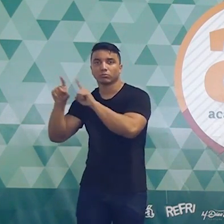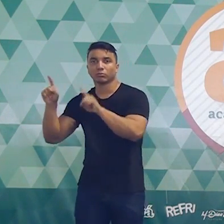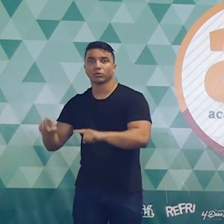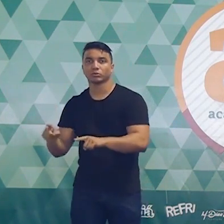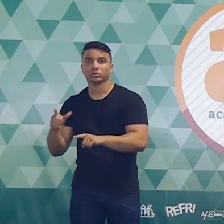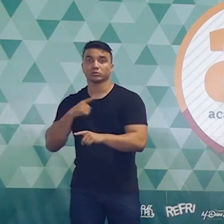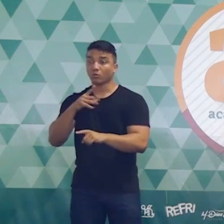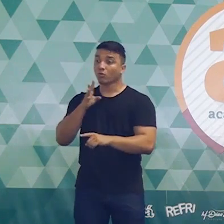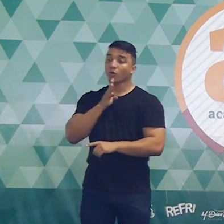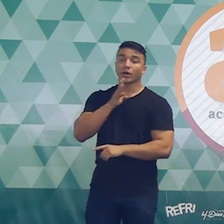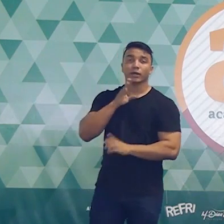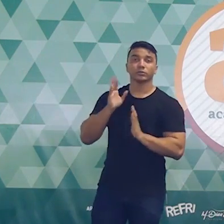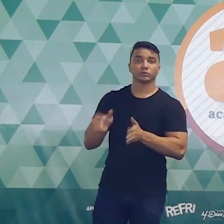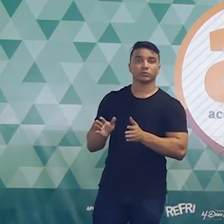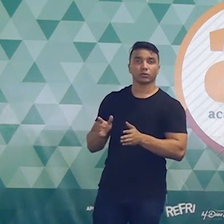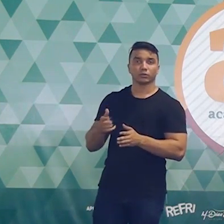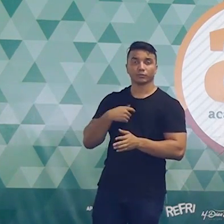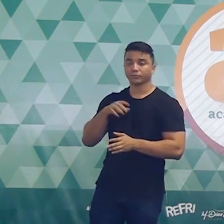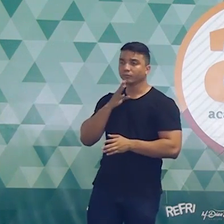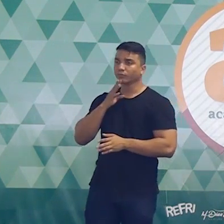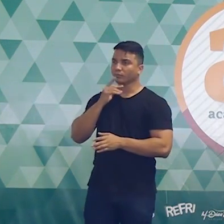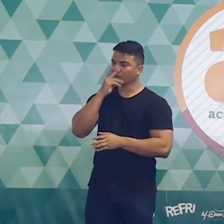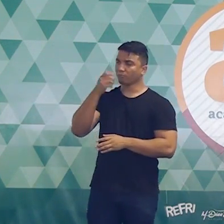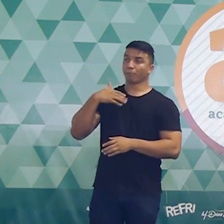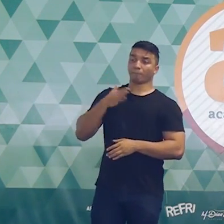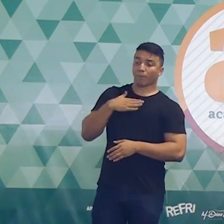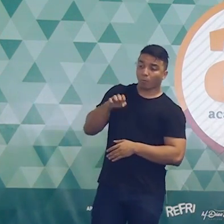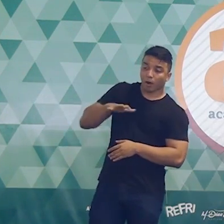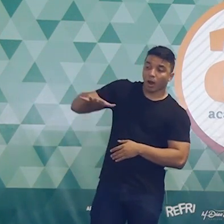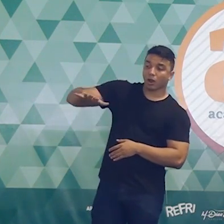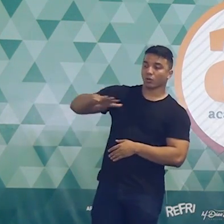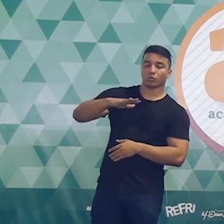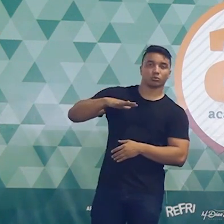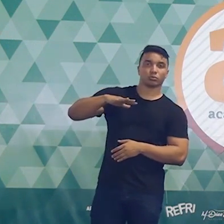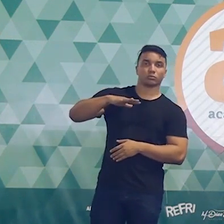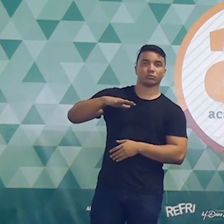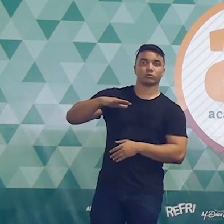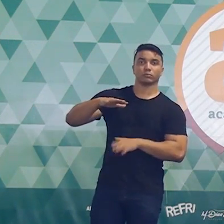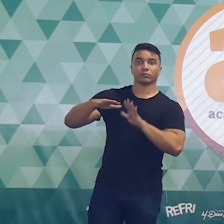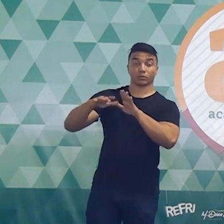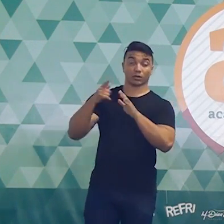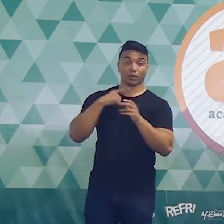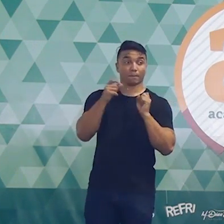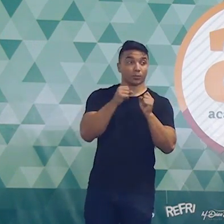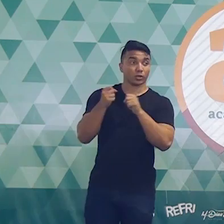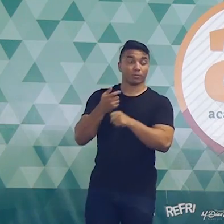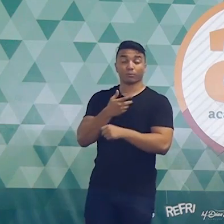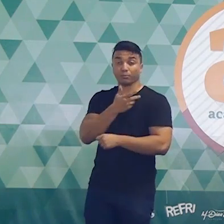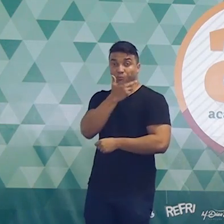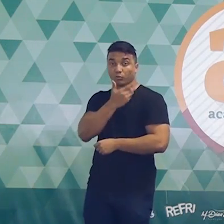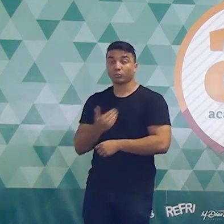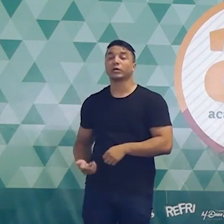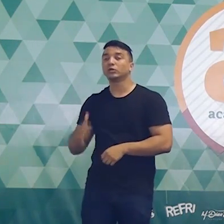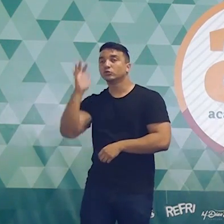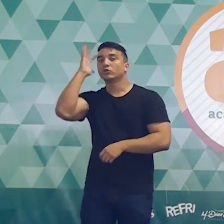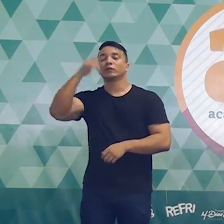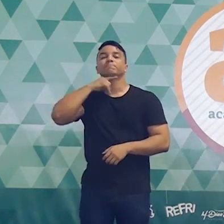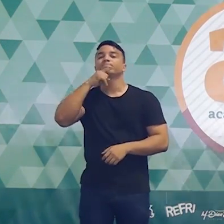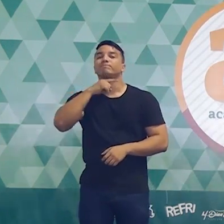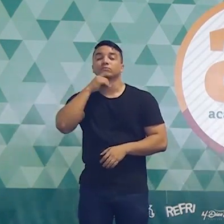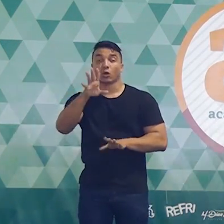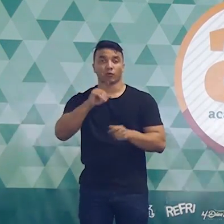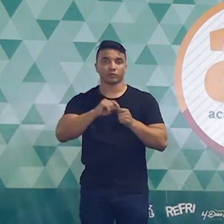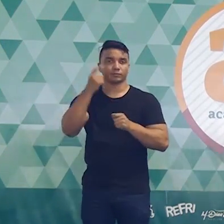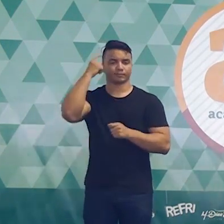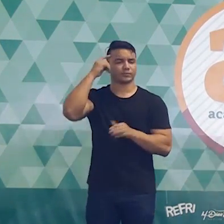dessa natureza, ou conhece. Está certíssimo, professor, lá no meu bairro. Como o poder público não consegue resolver? Gente, ó, é fácil,